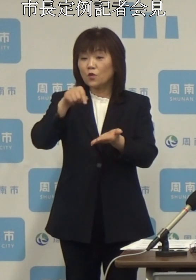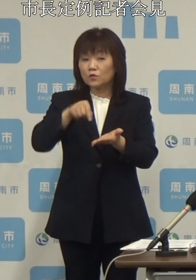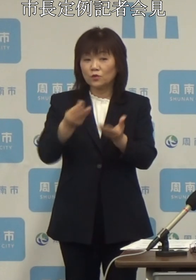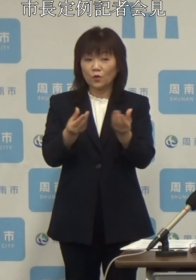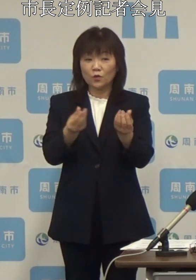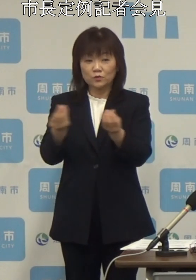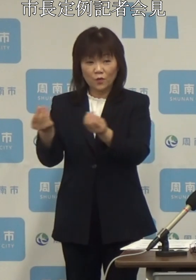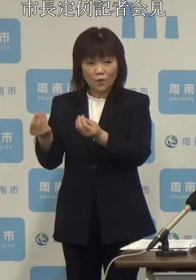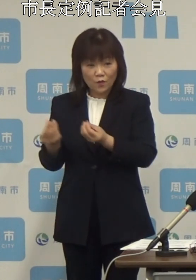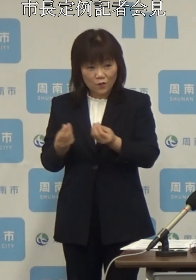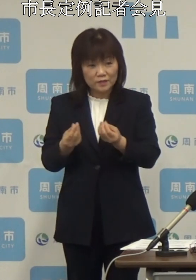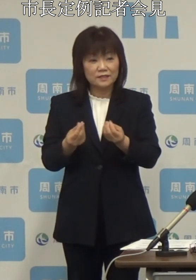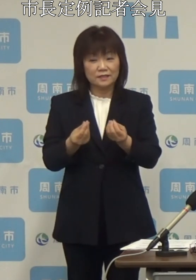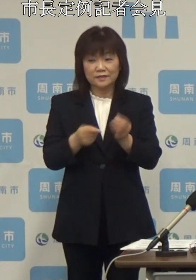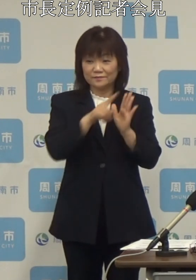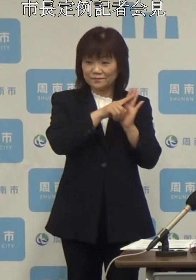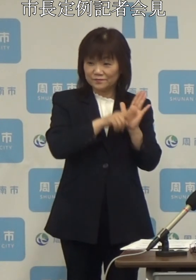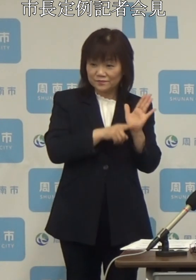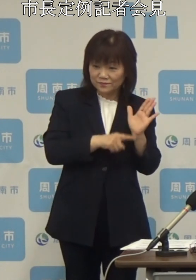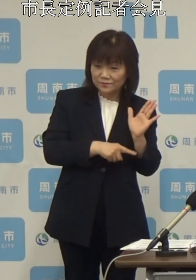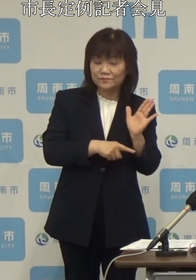り、ずっと、